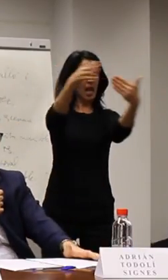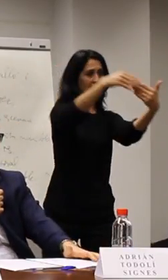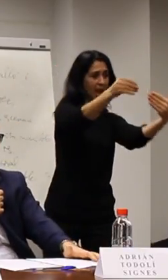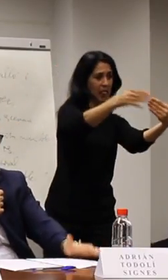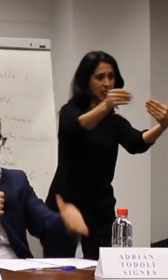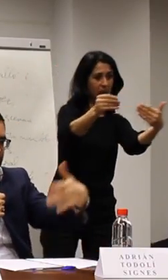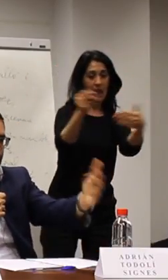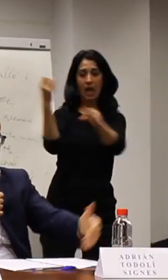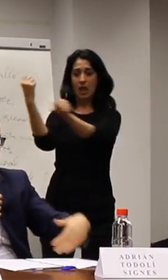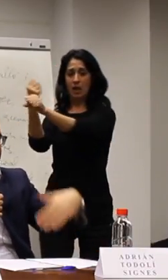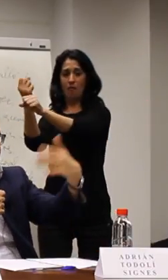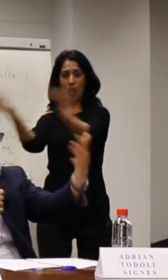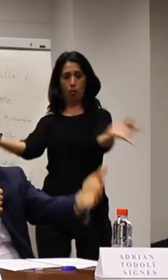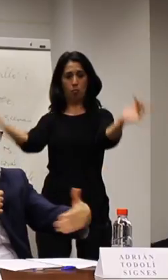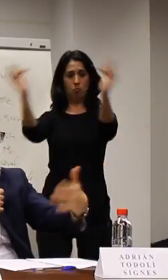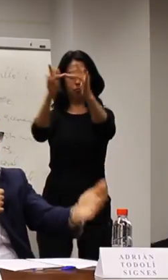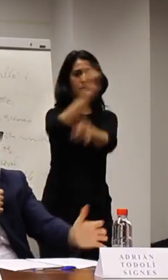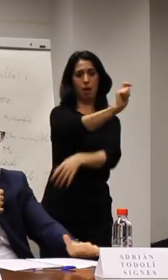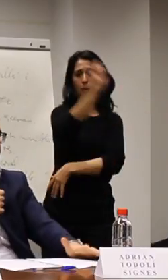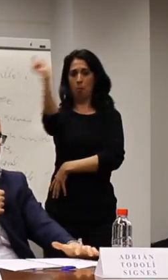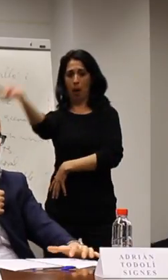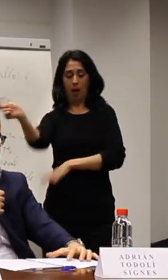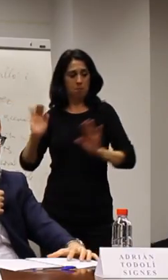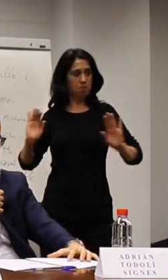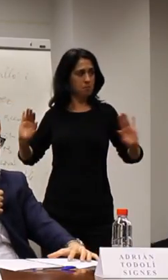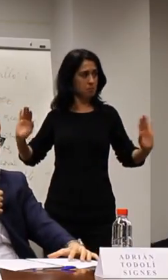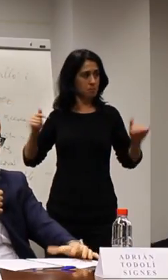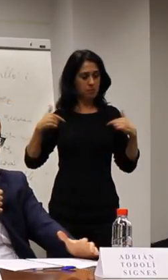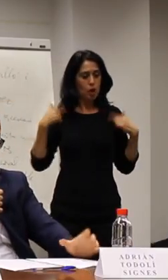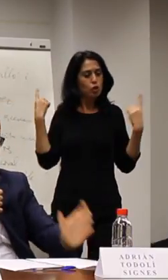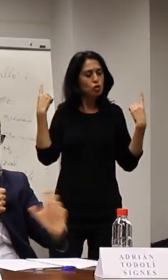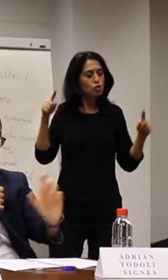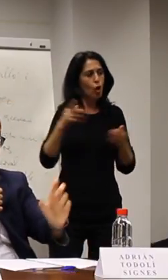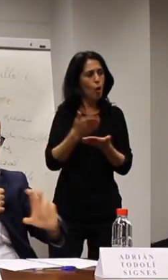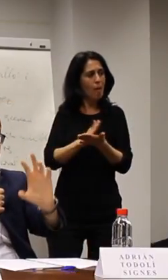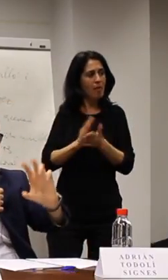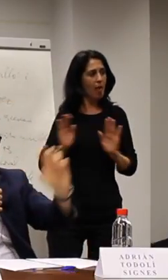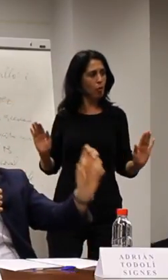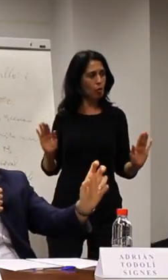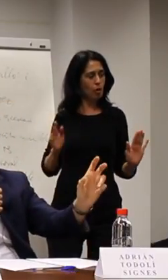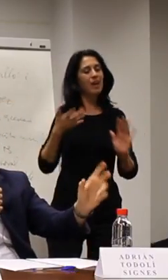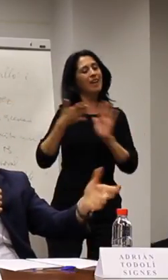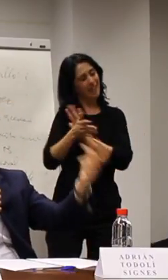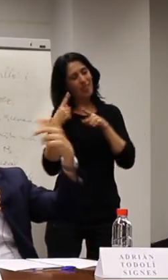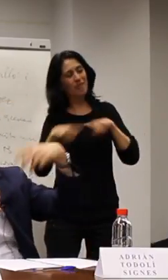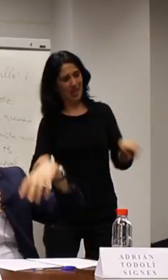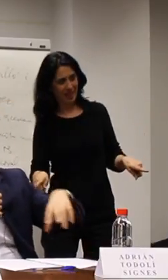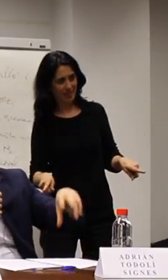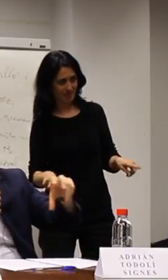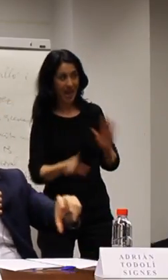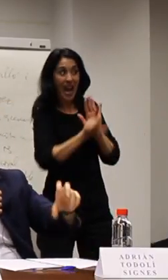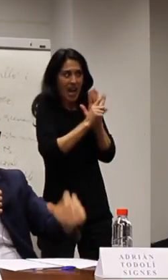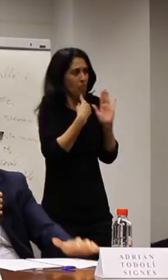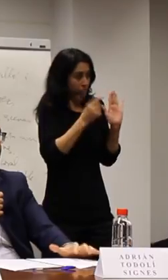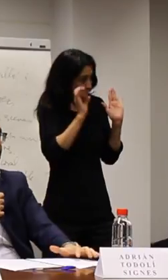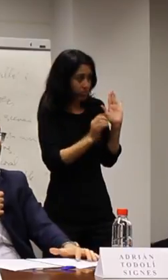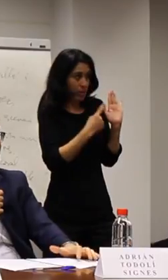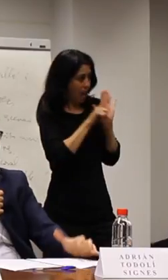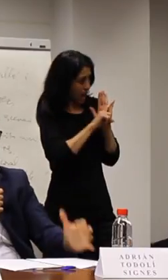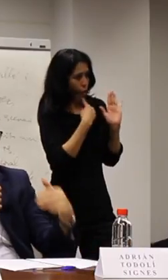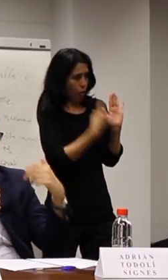efectivamente deberá pagarte y será el Pero bueno, pues eso, esto respecto a la parte legal y respecto a la